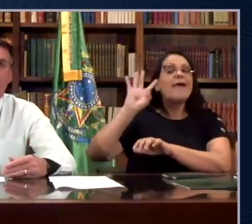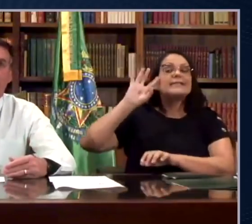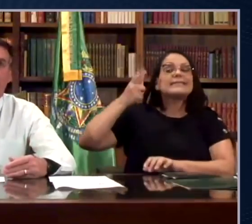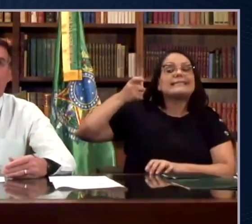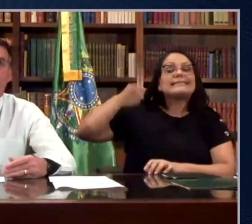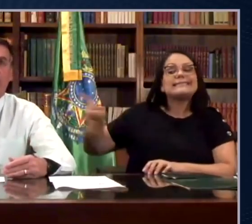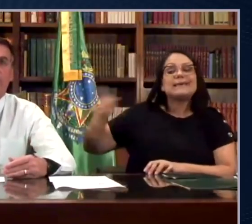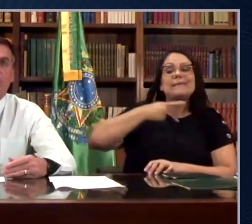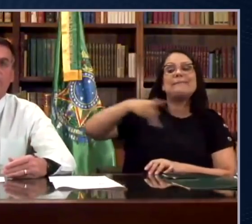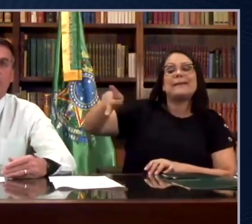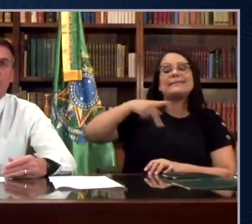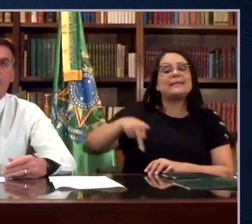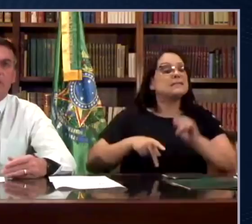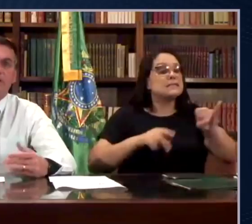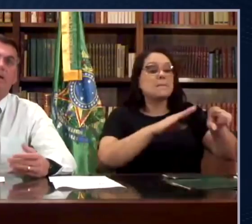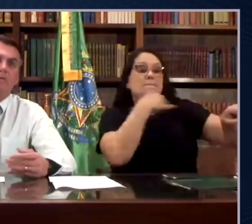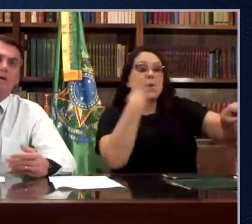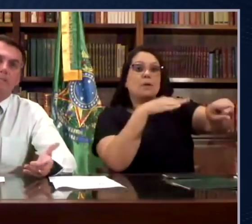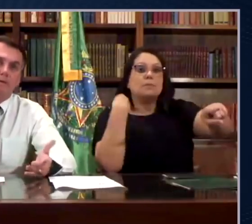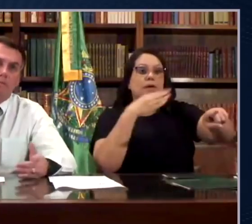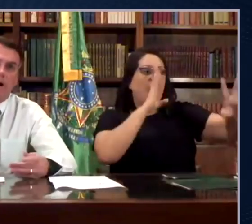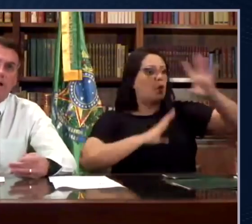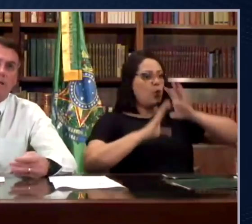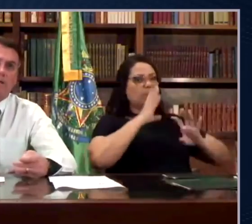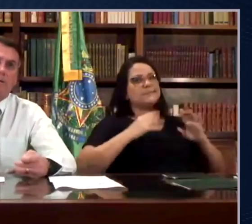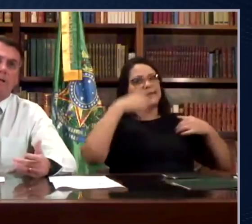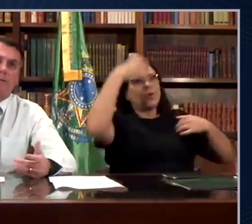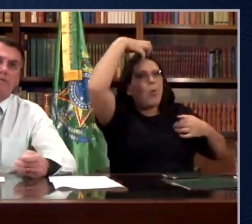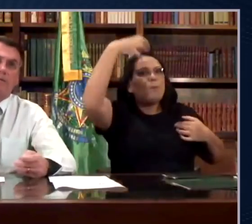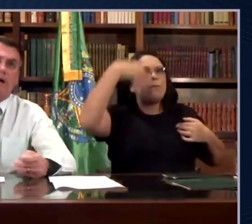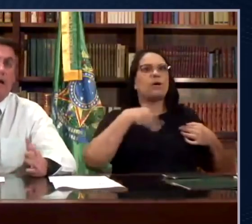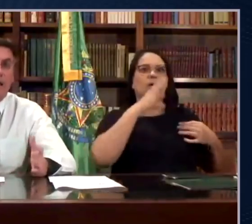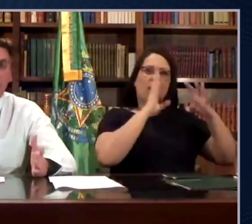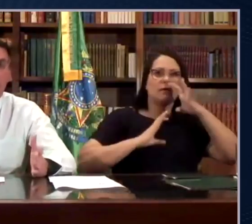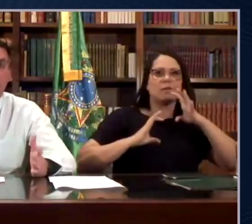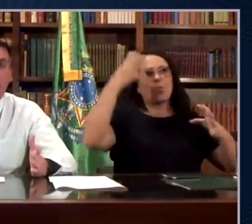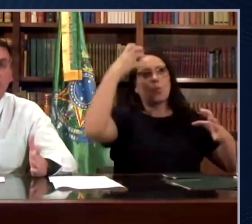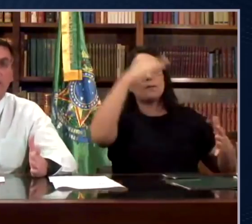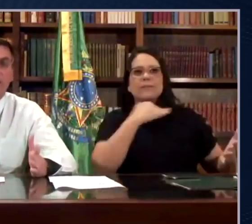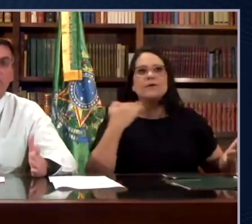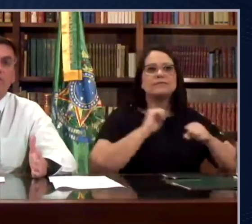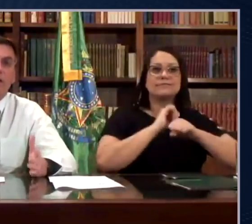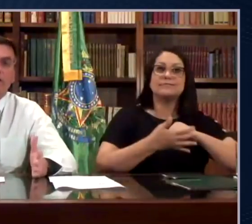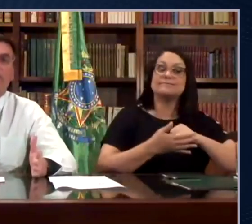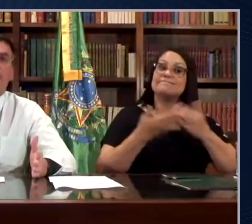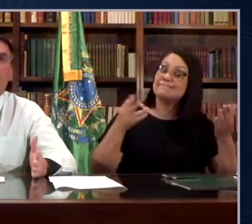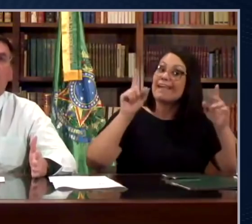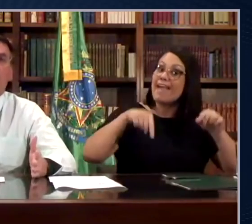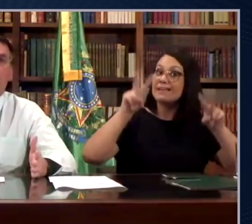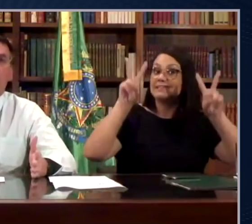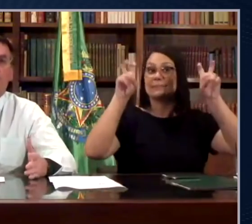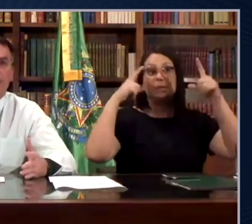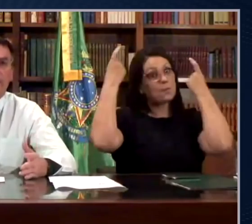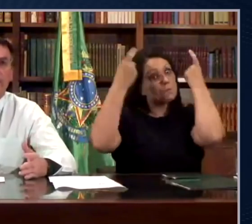colo. E dali para frente, qualquer morte que acontecer, começar a me culpar e começar a massificar. Essa que é a